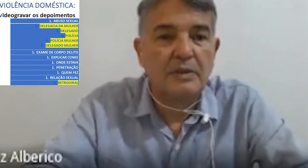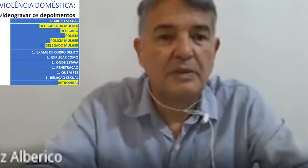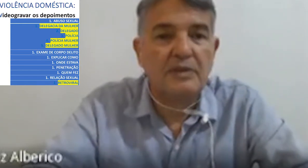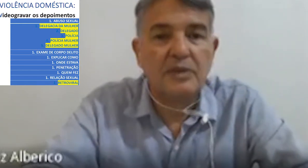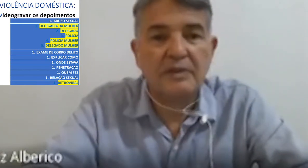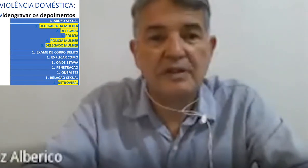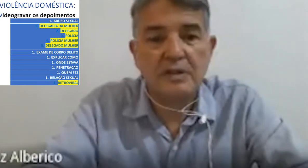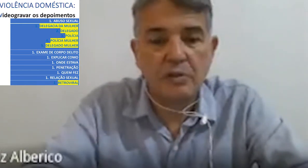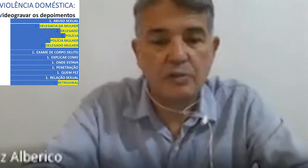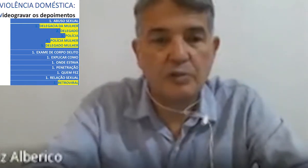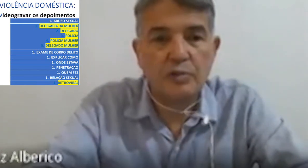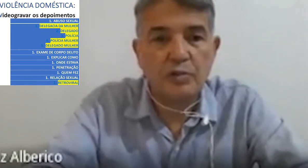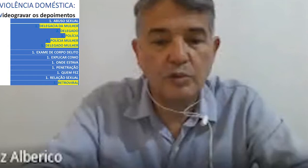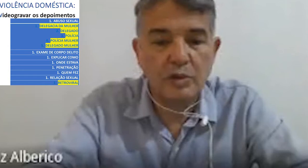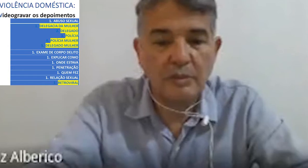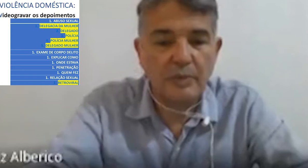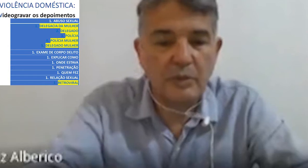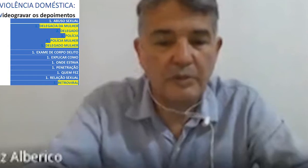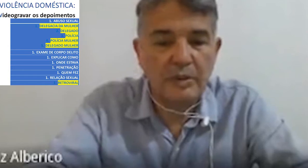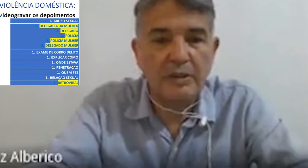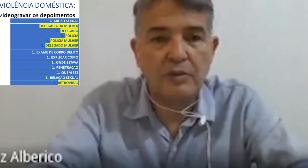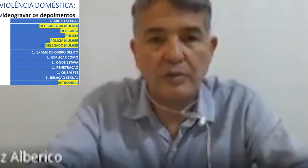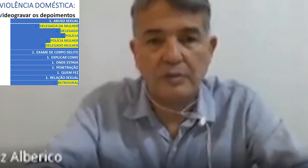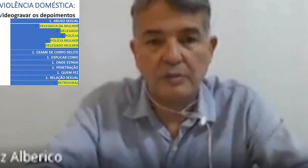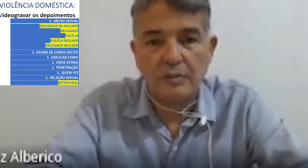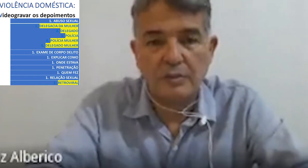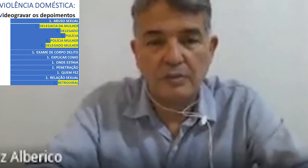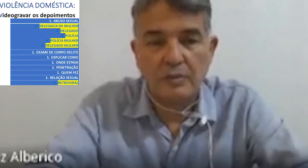A videogravação do depoimento,